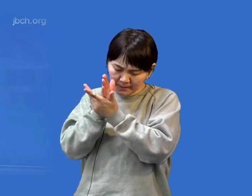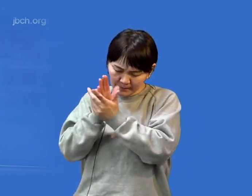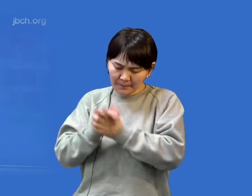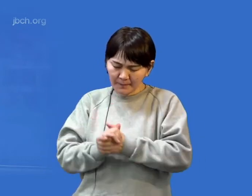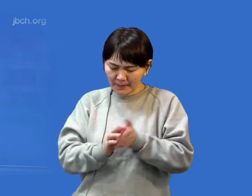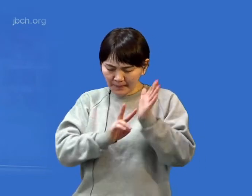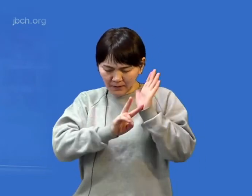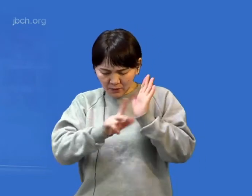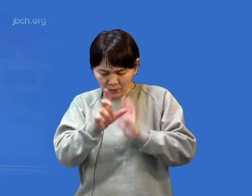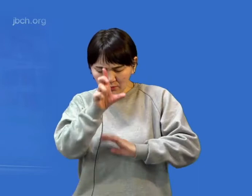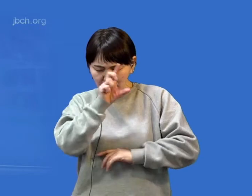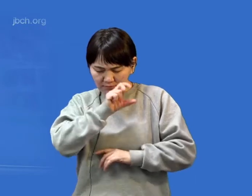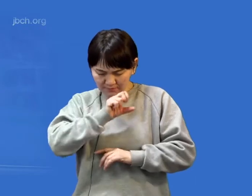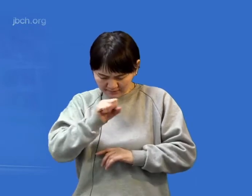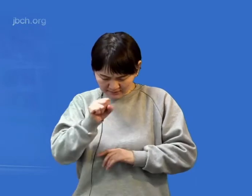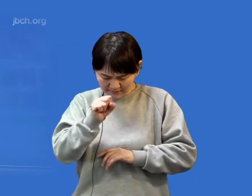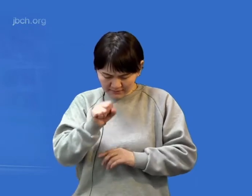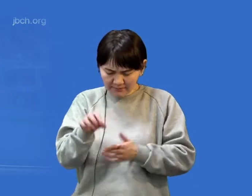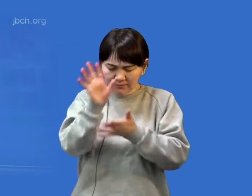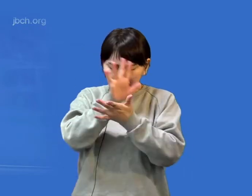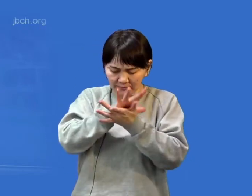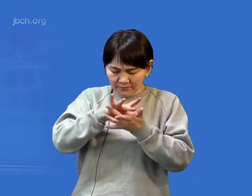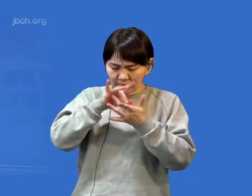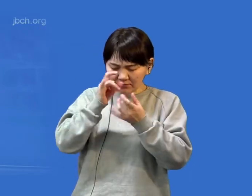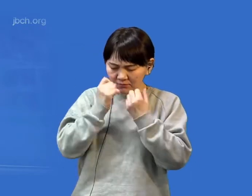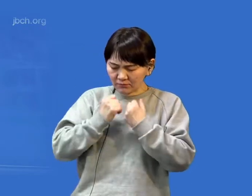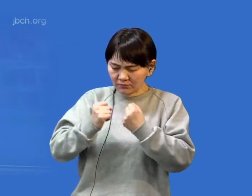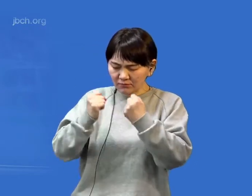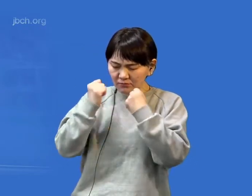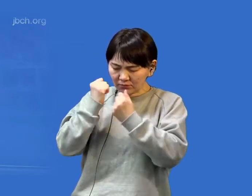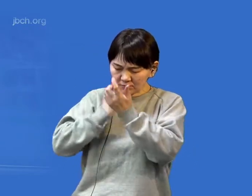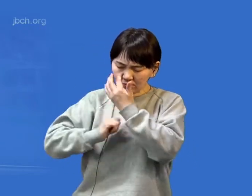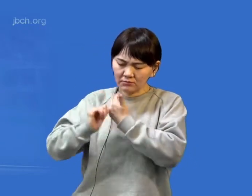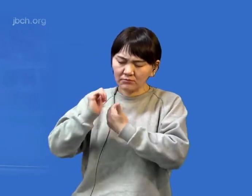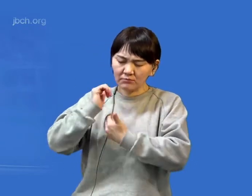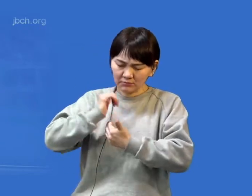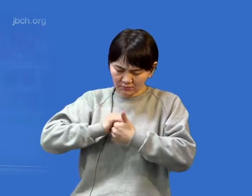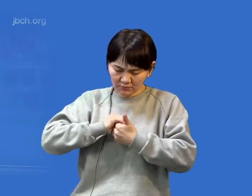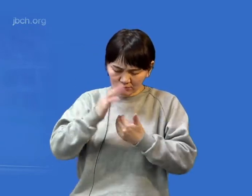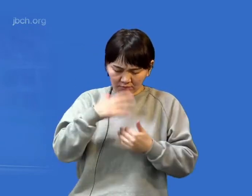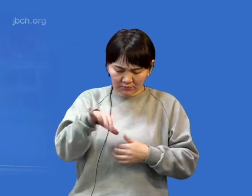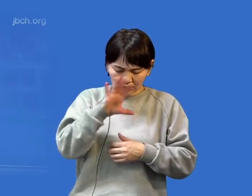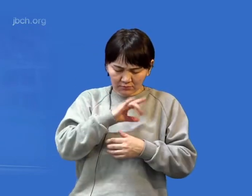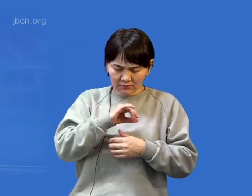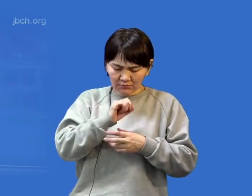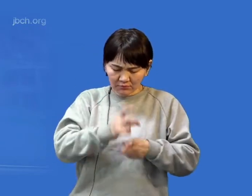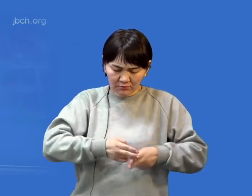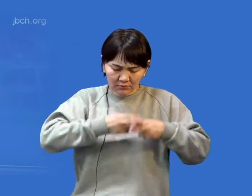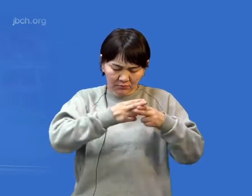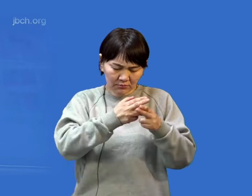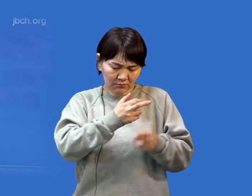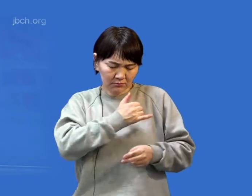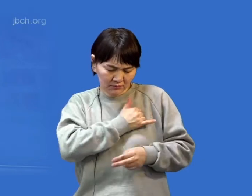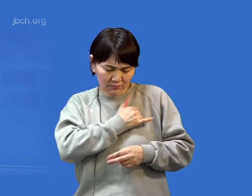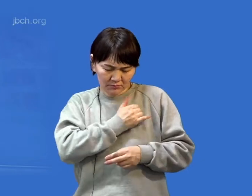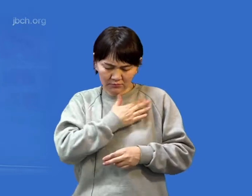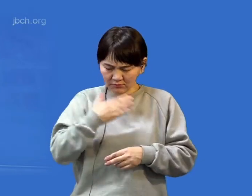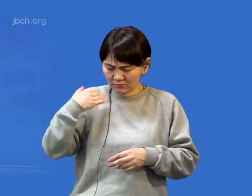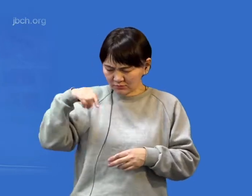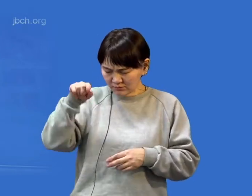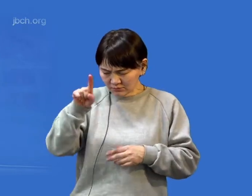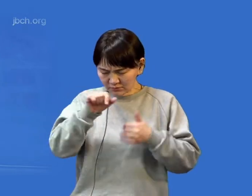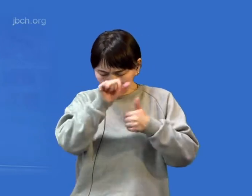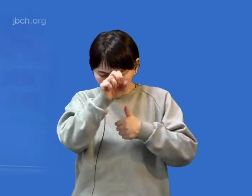үг ба ариун сүнсний хүч чадлаар тэднийг удирдаж эзний сайн мэдээг